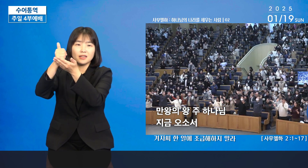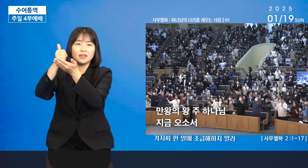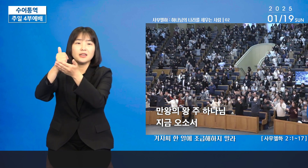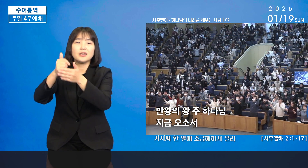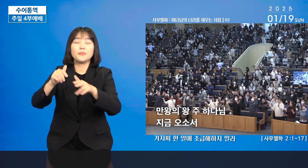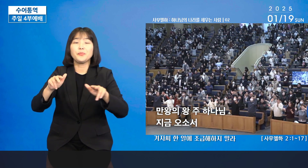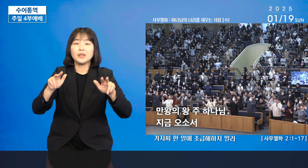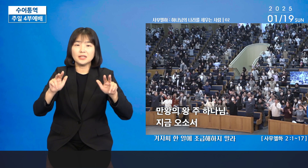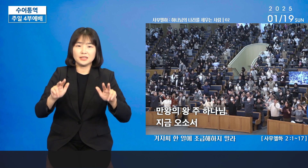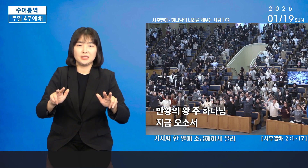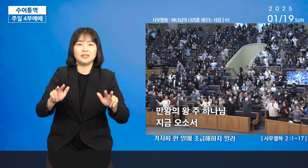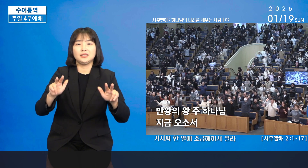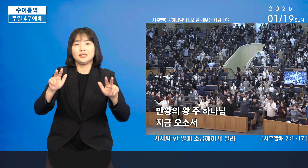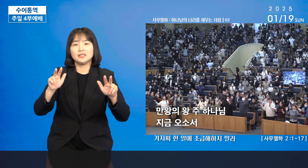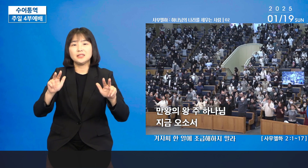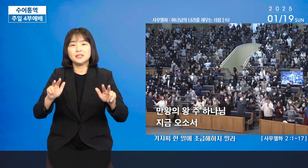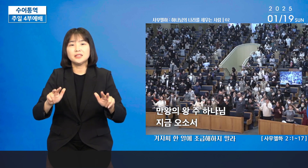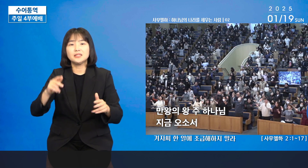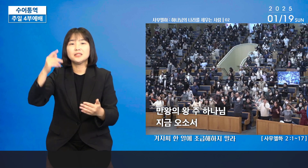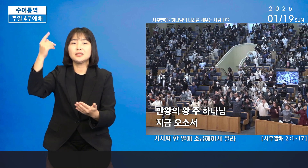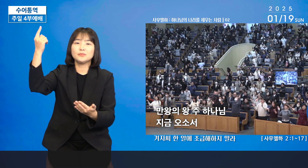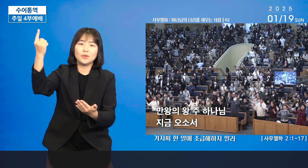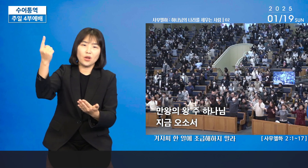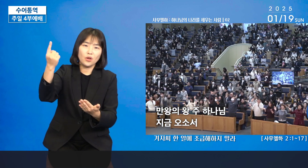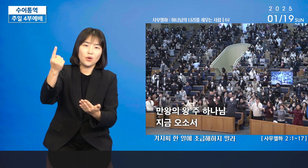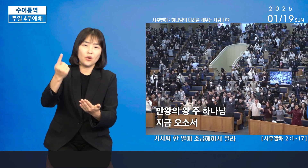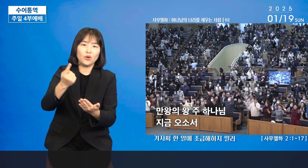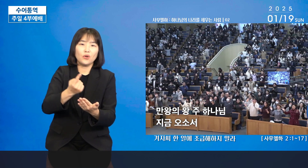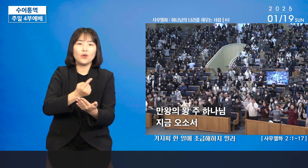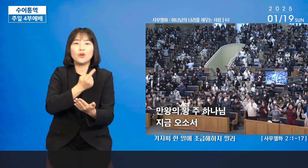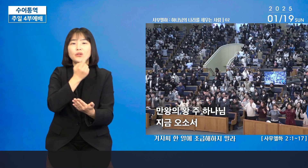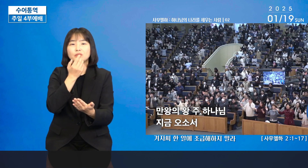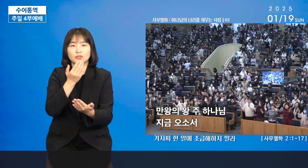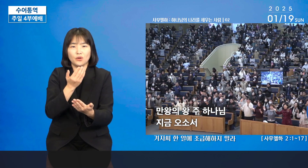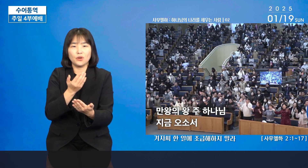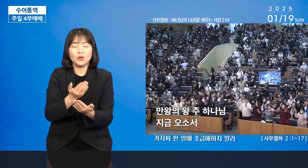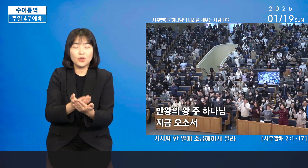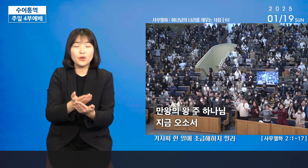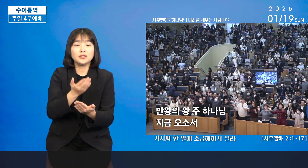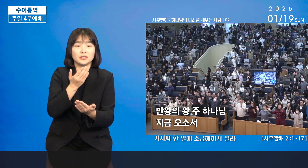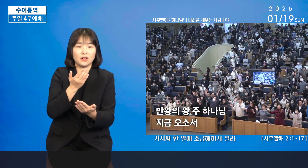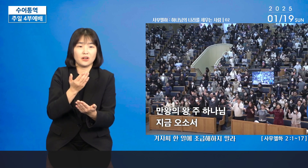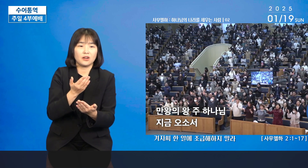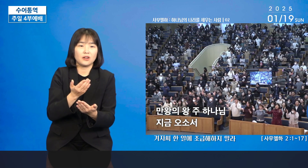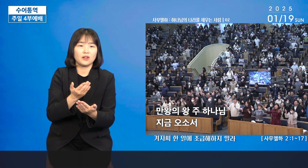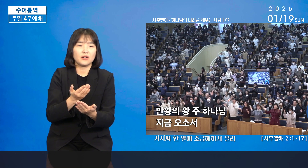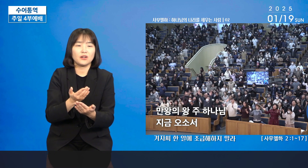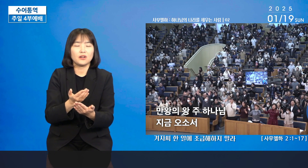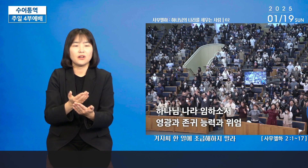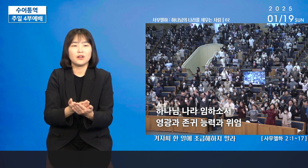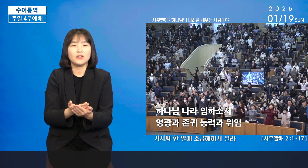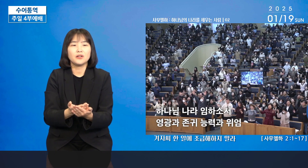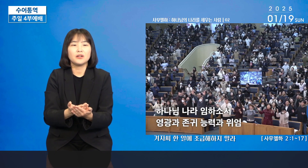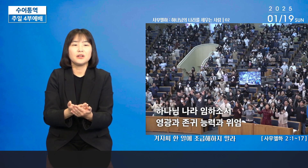하나님 지금 하나님 나라 임하소서.